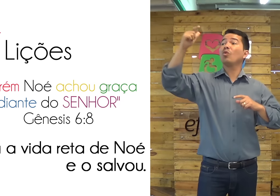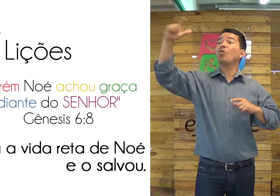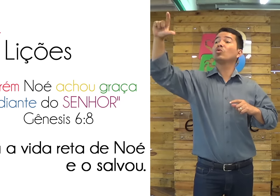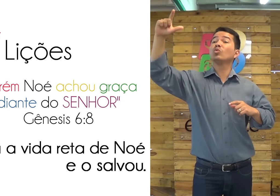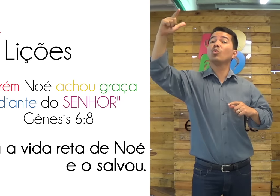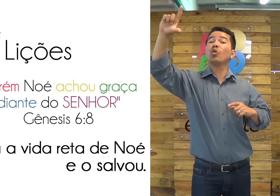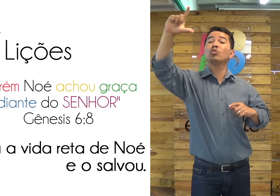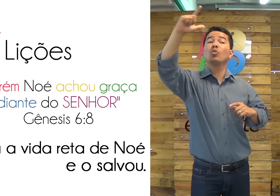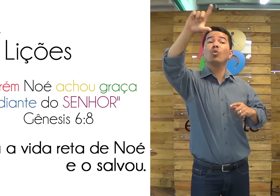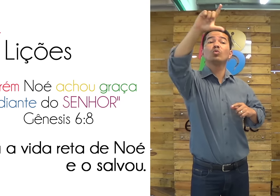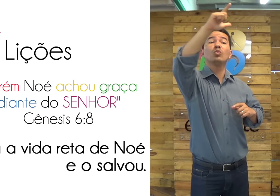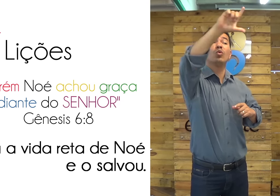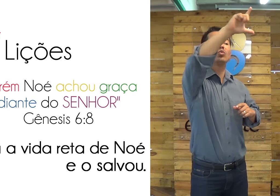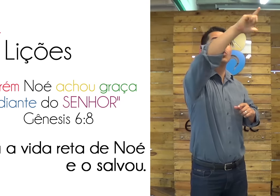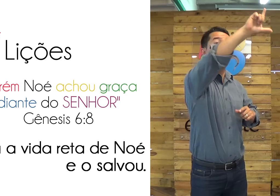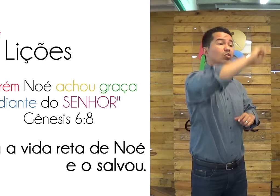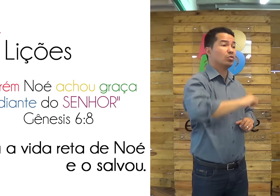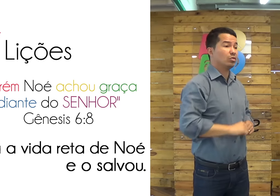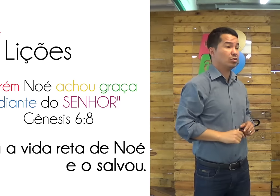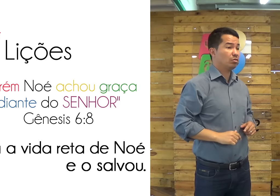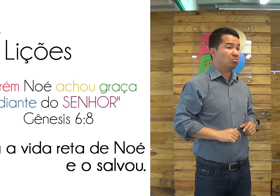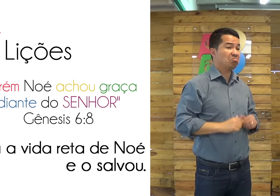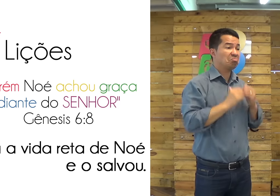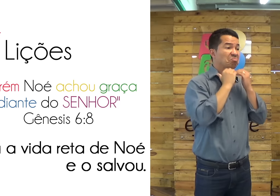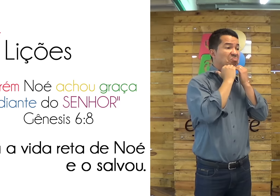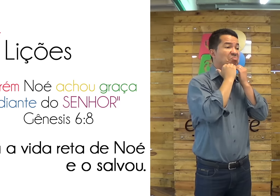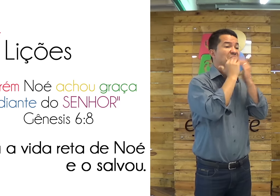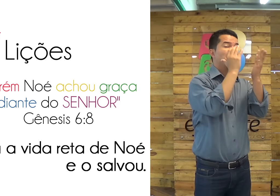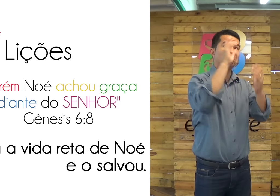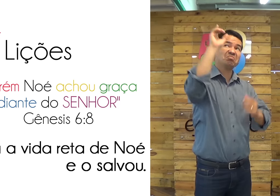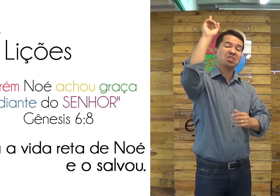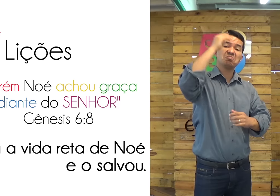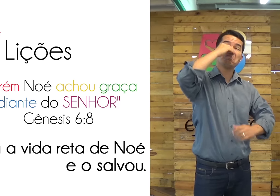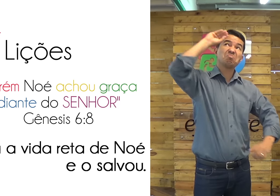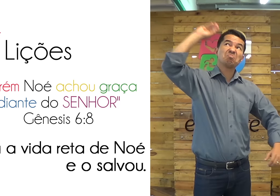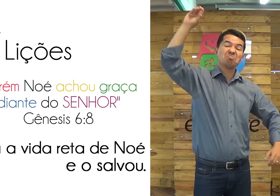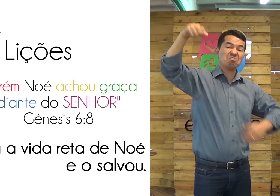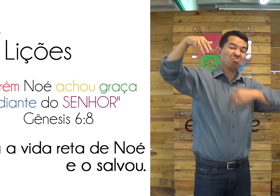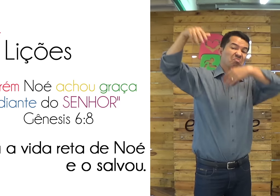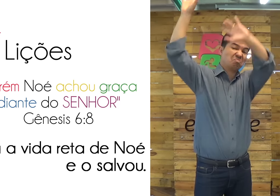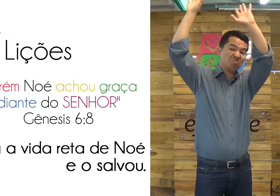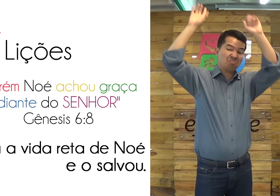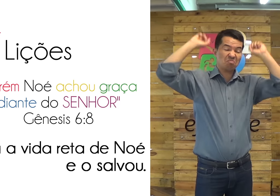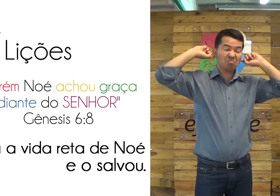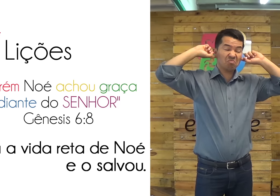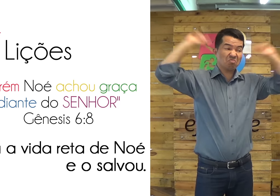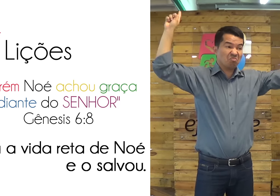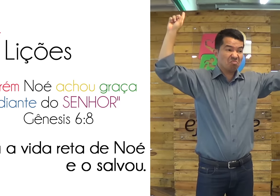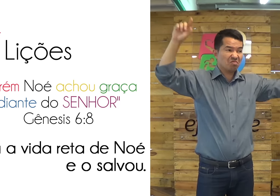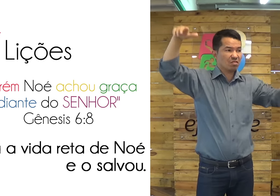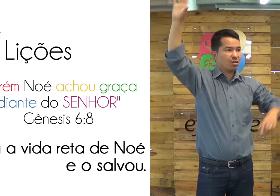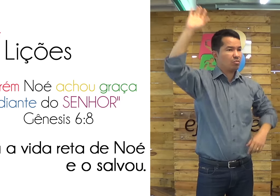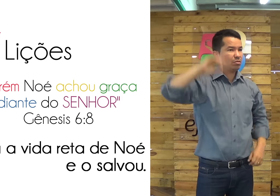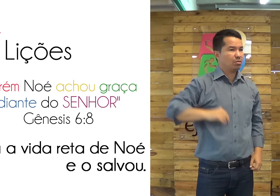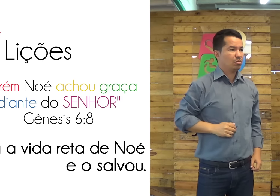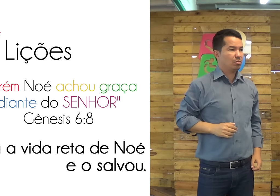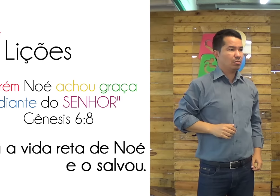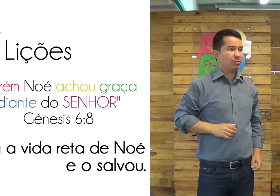ele né Mas e as outras pessoas né Elas desprezam a Deus não dão ouvindo o que